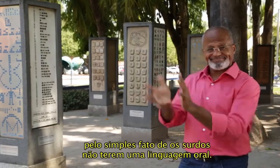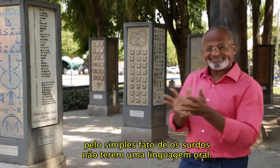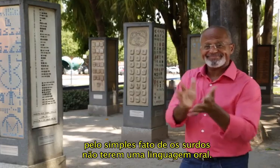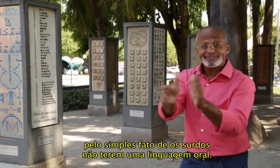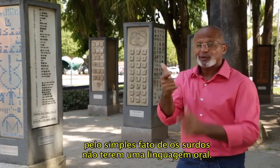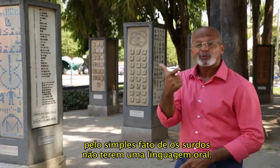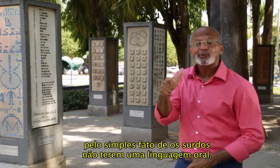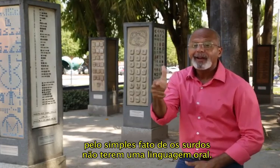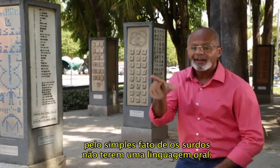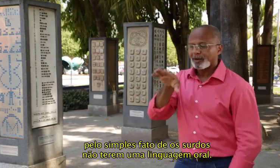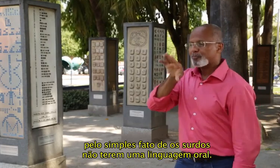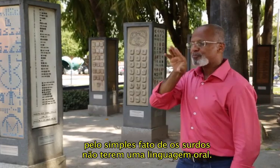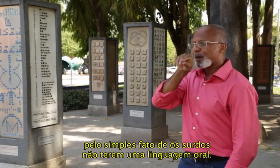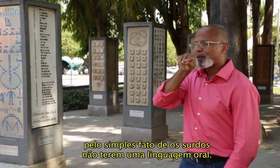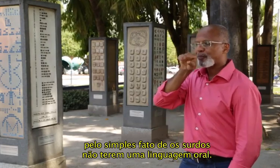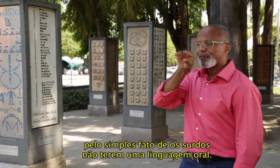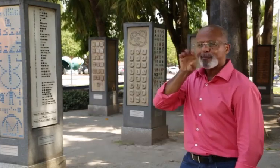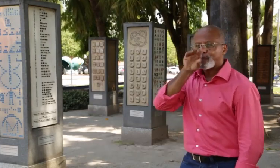não terem uma linguagem oral.